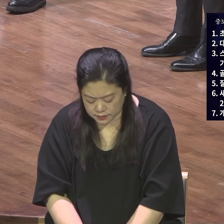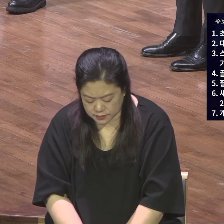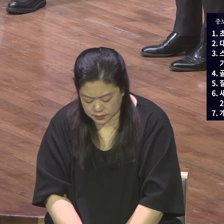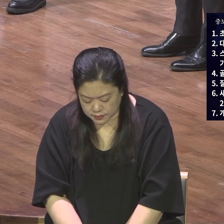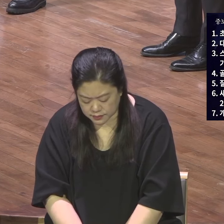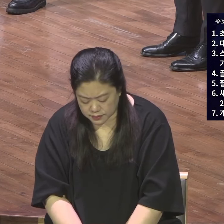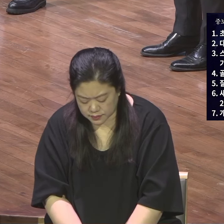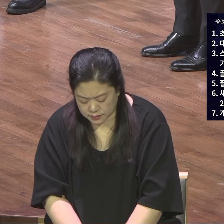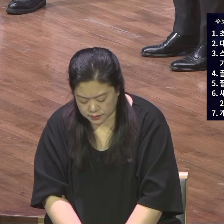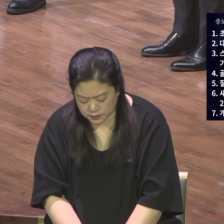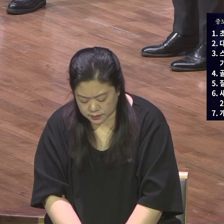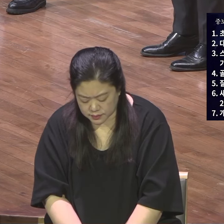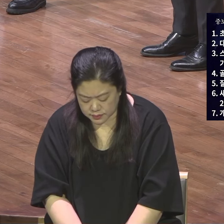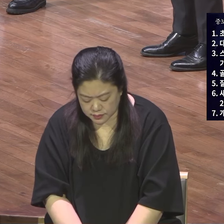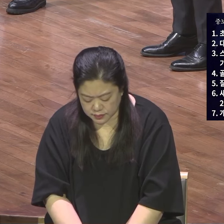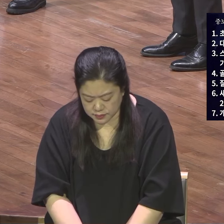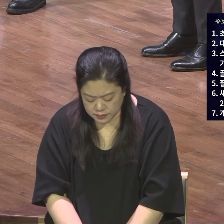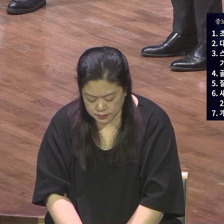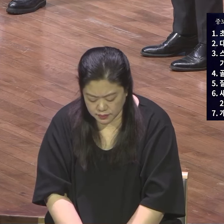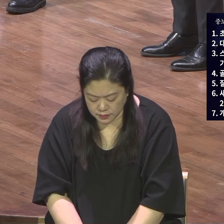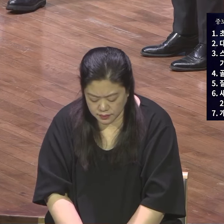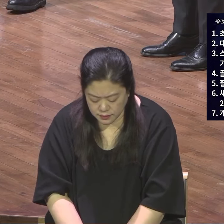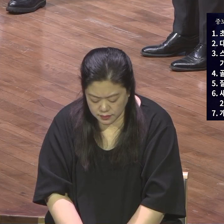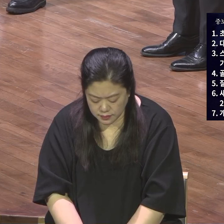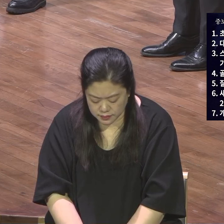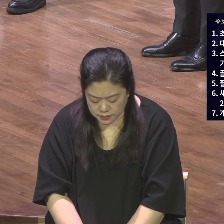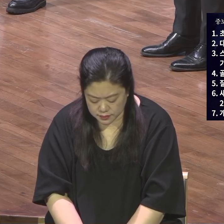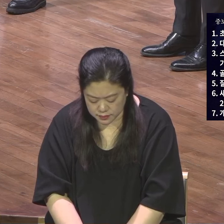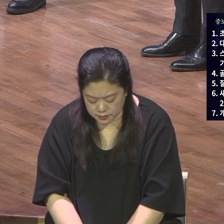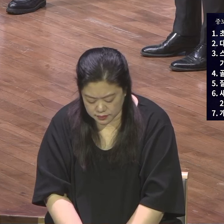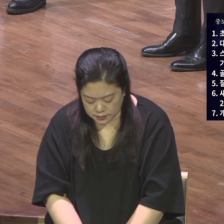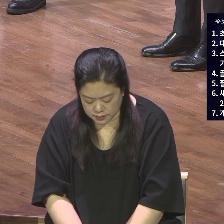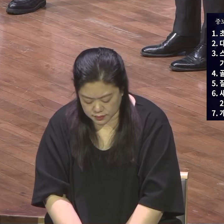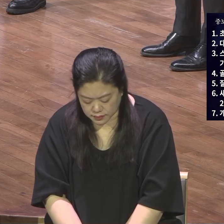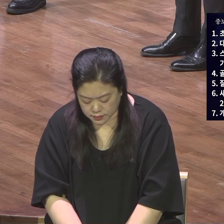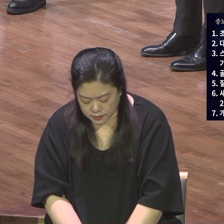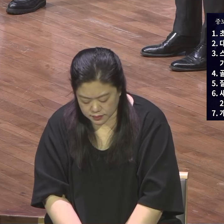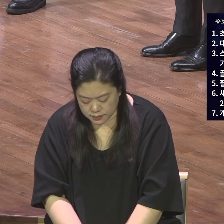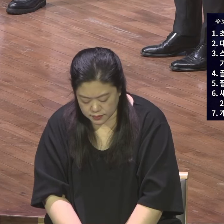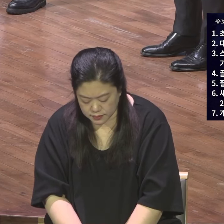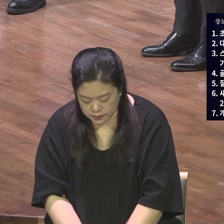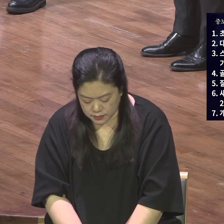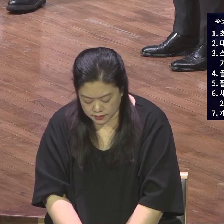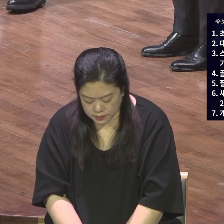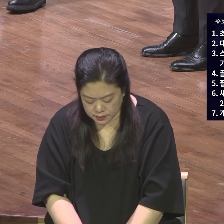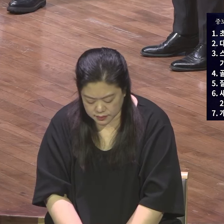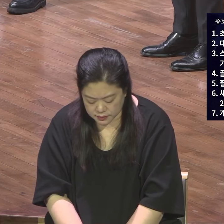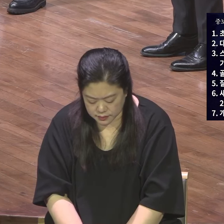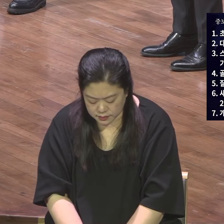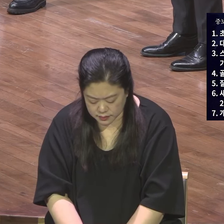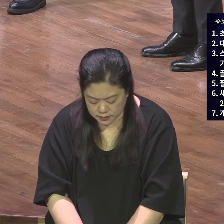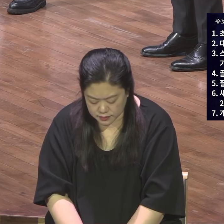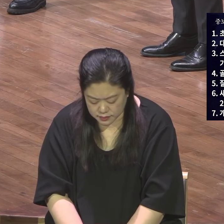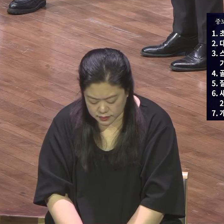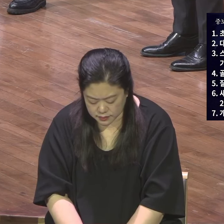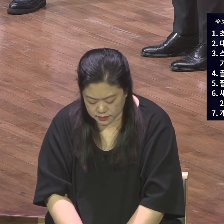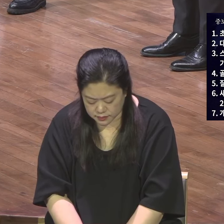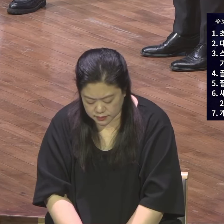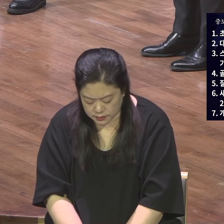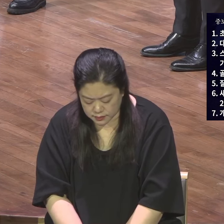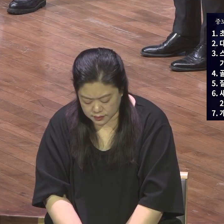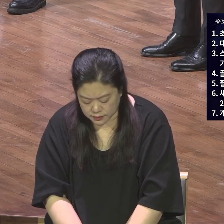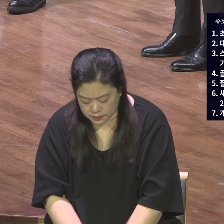문화선이 응답받는 우리 귀한 랩런트 대신으로 주님께서 축복하여 주시옵소서. 우리 대륙별